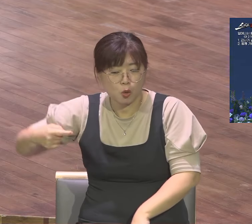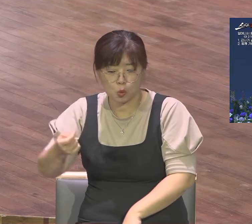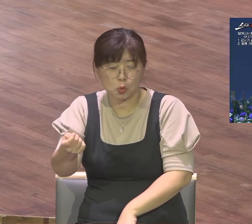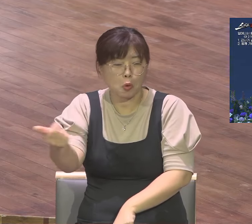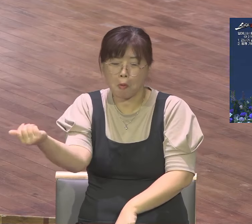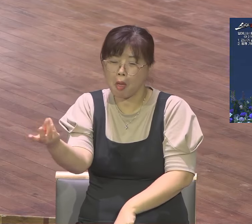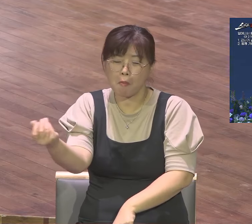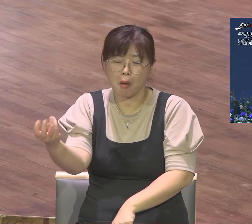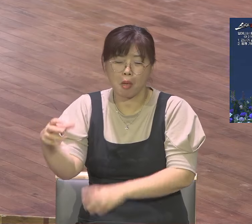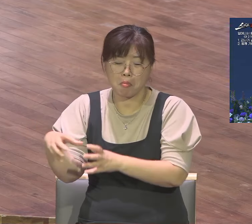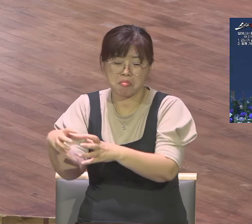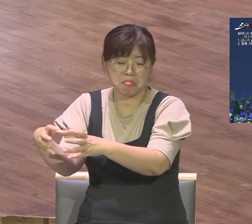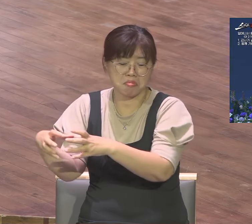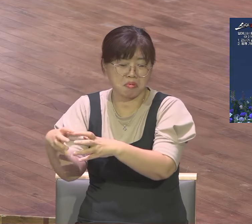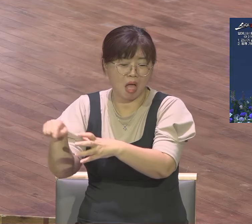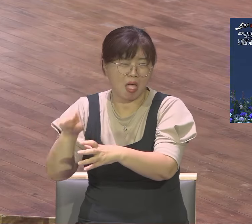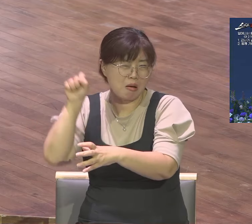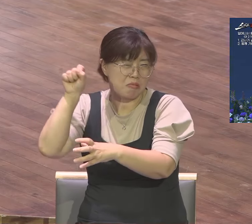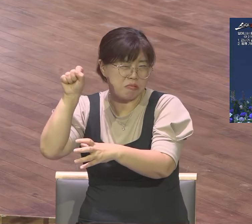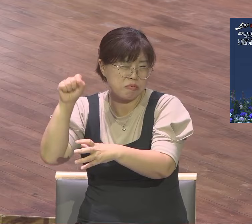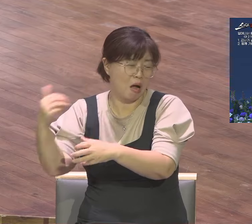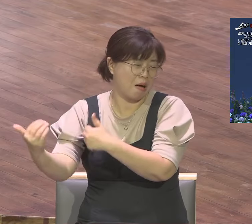공격합니다. 어떻게든지 이